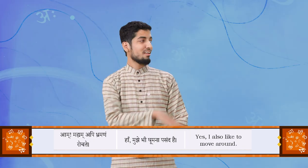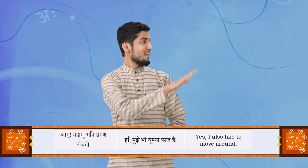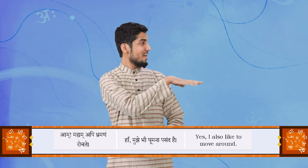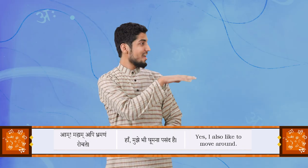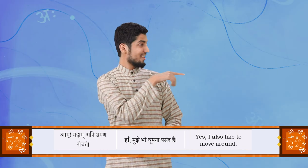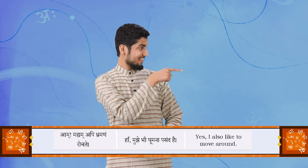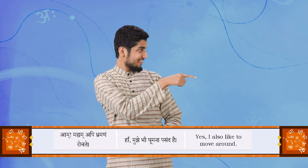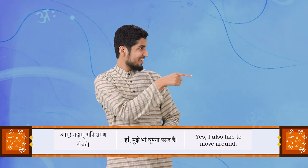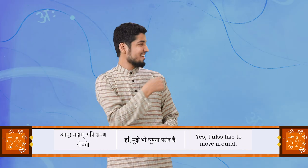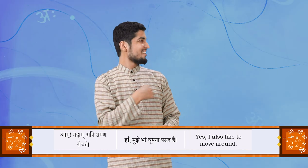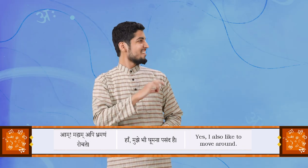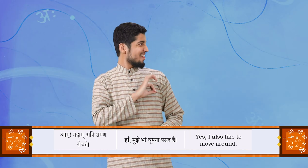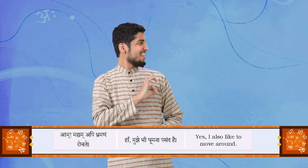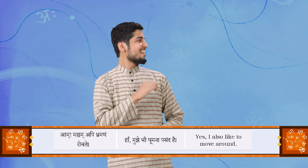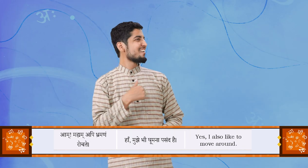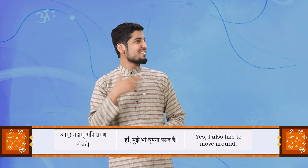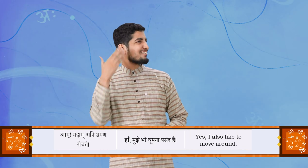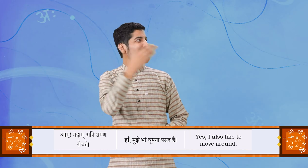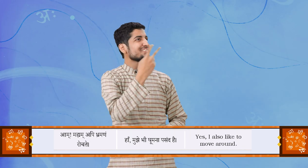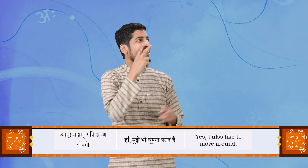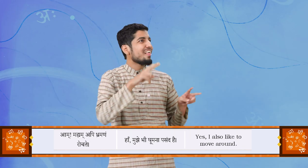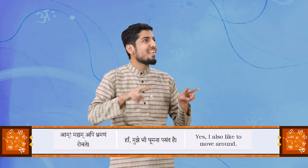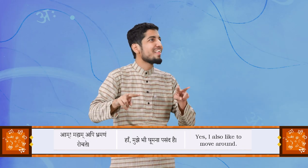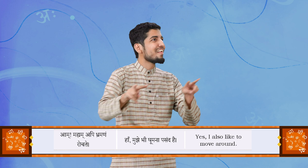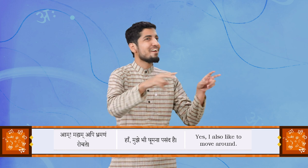कि आम महिमा ब्राह्मण रहते थे